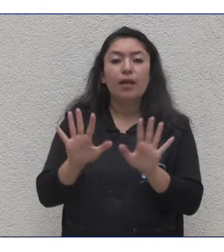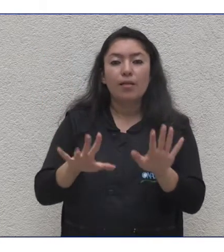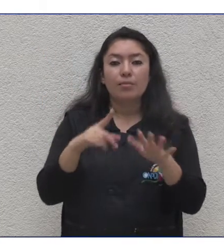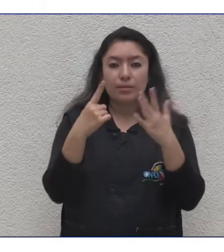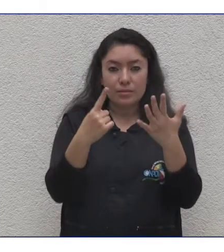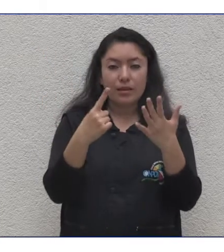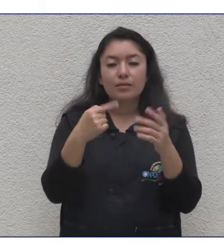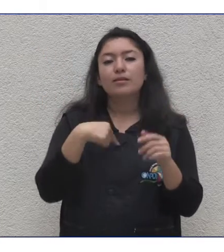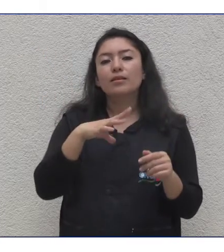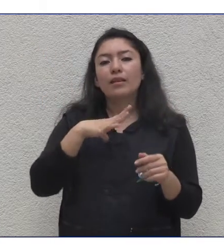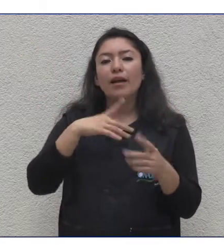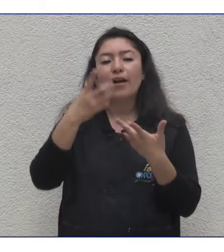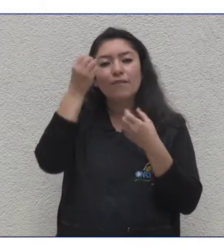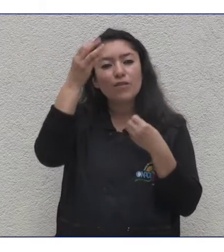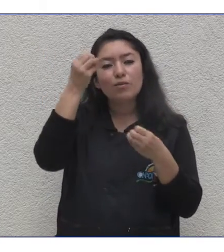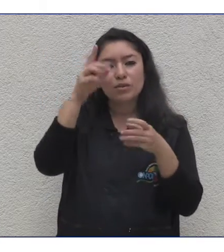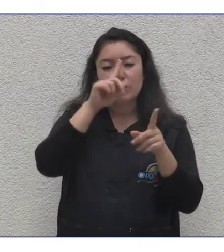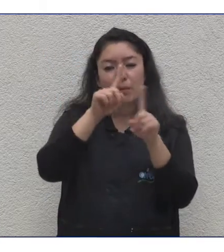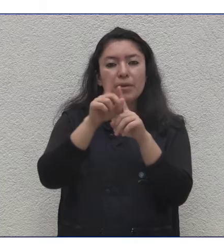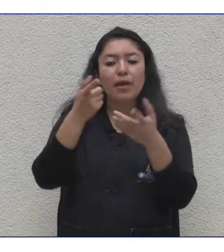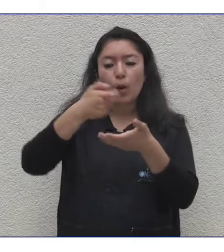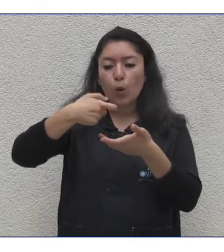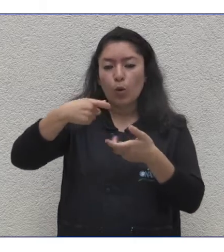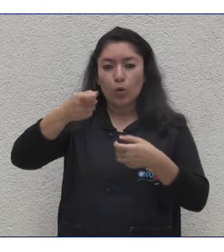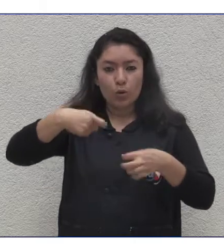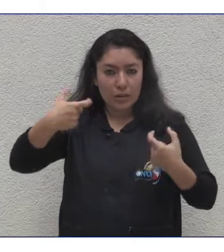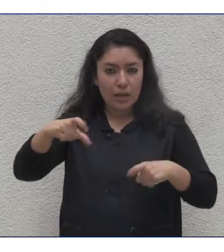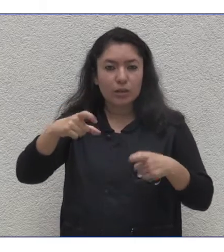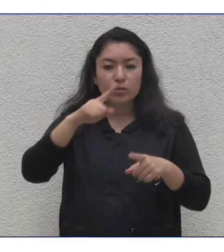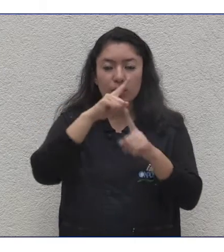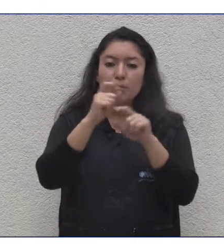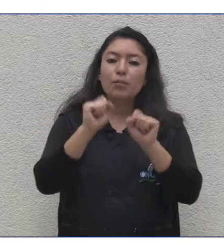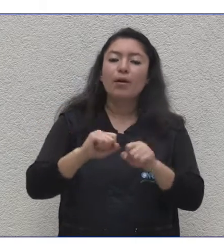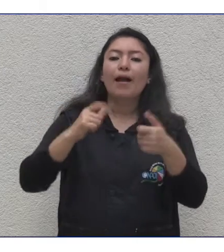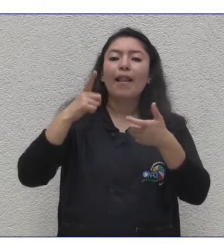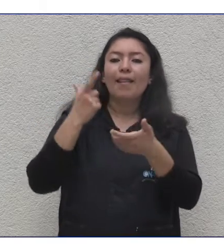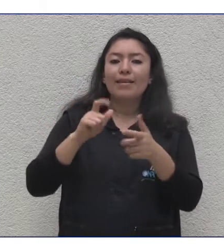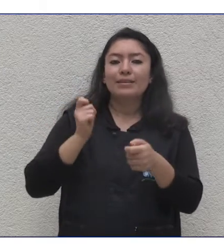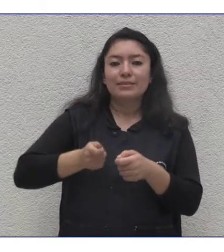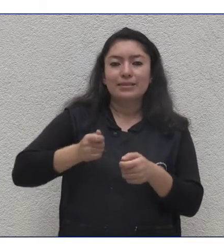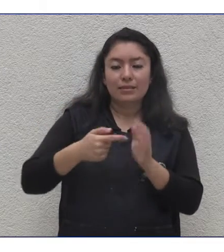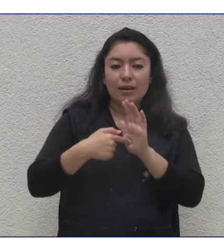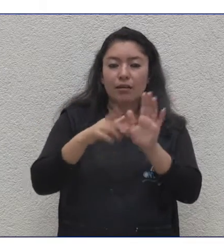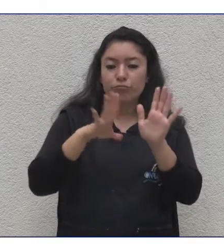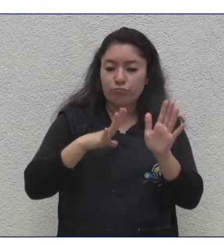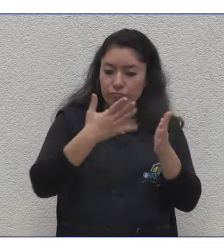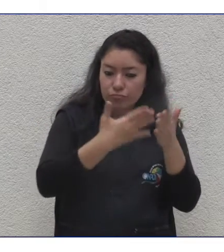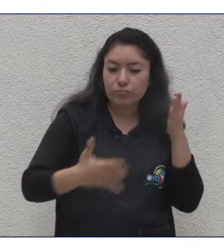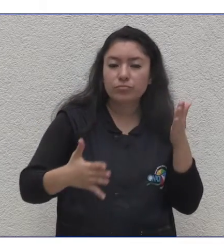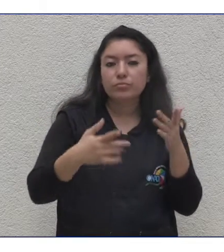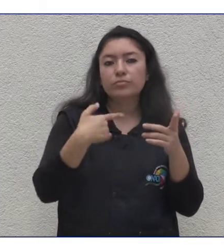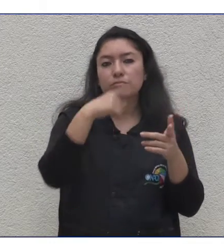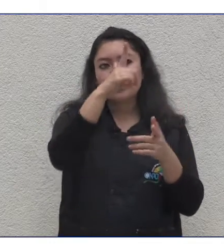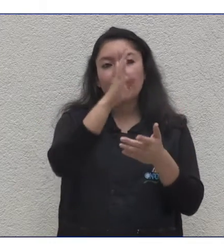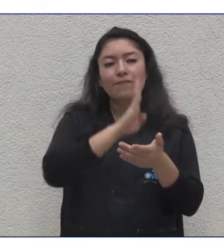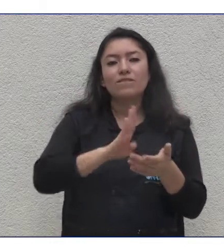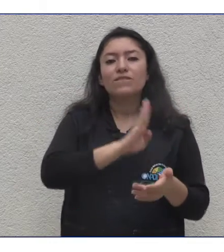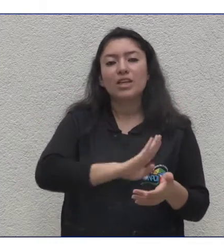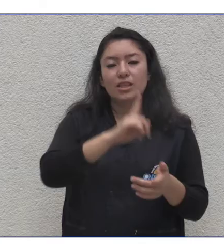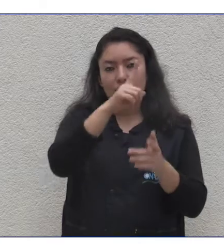16. La información relacionada a los contratos, licencias o concesiones para el usufructo o explotación de bienes del